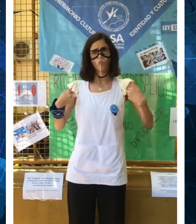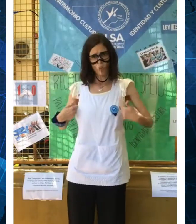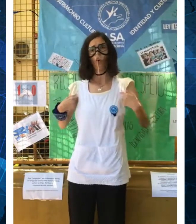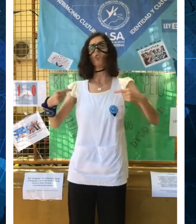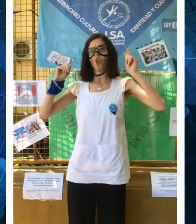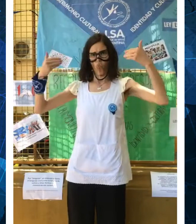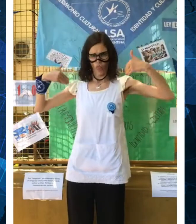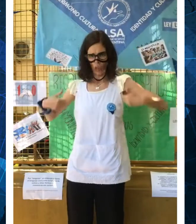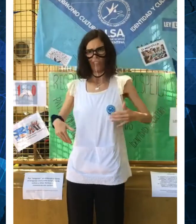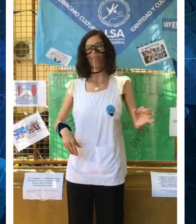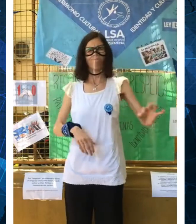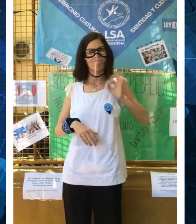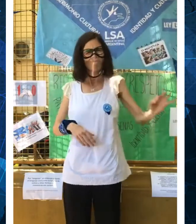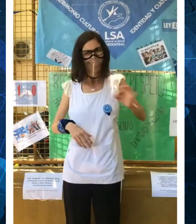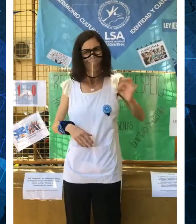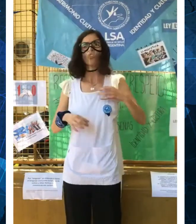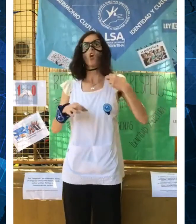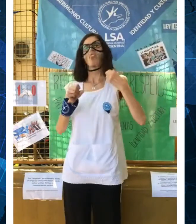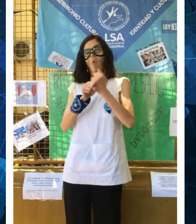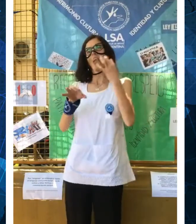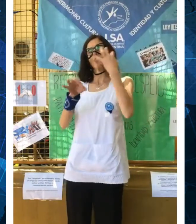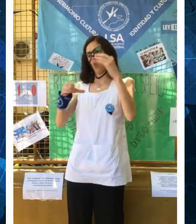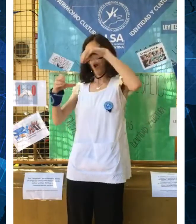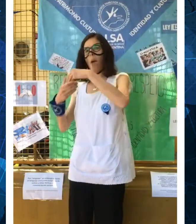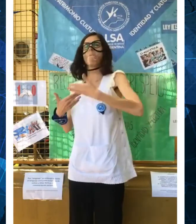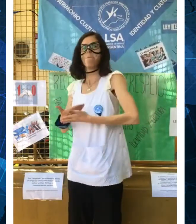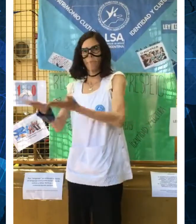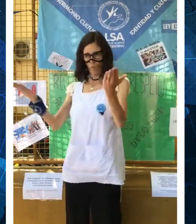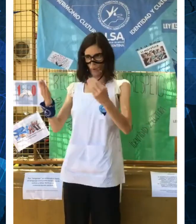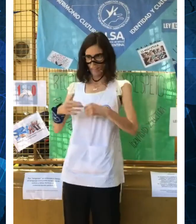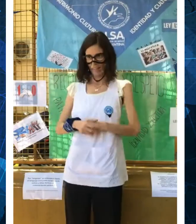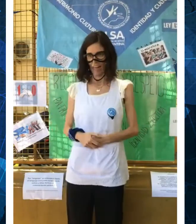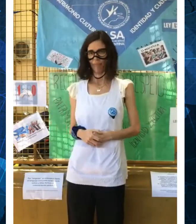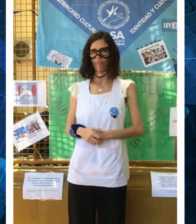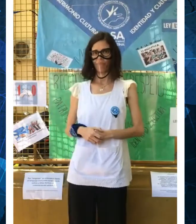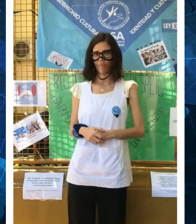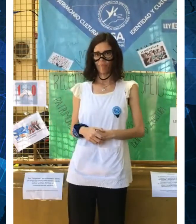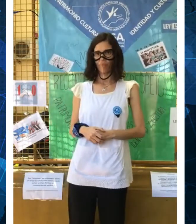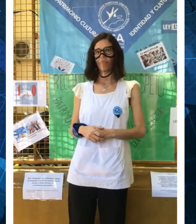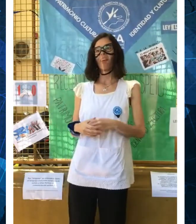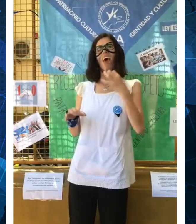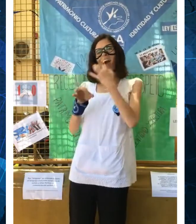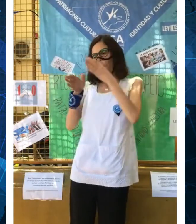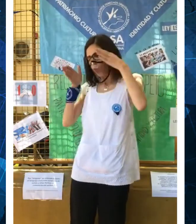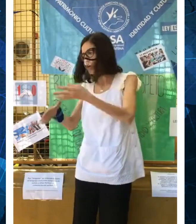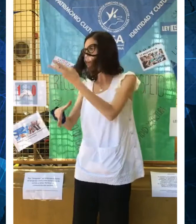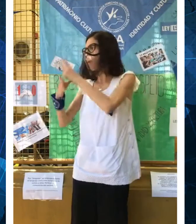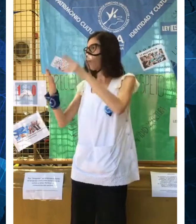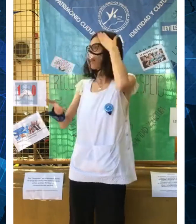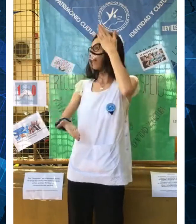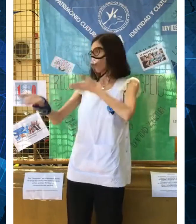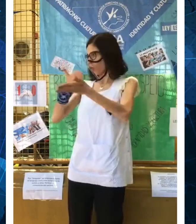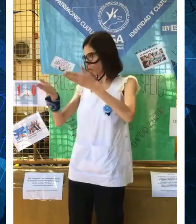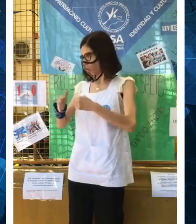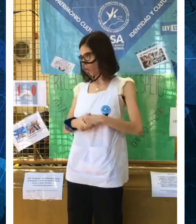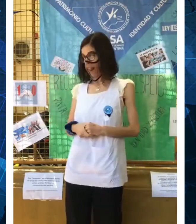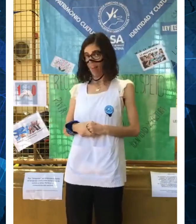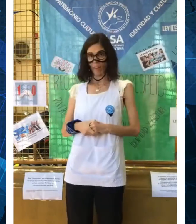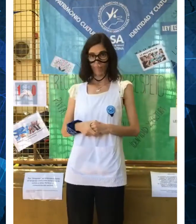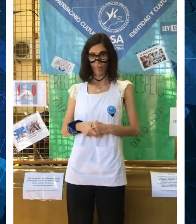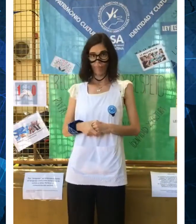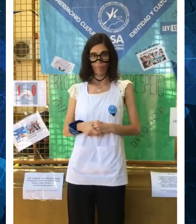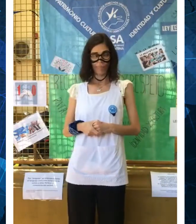Pero nosotros, como docentes, yo como docente, con tantos años de trabajo en escuelas públicas,